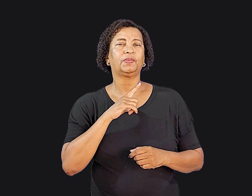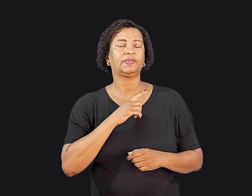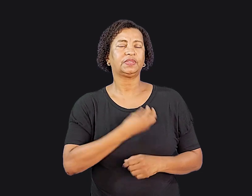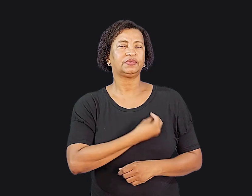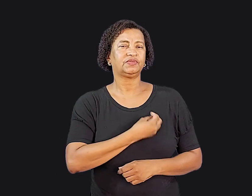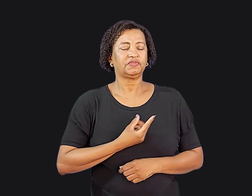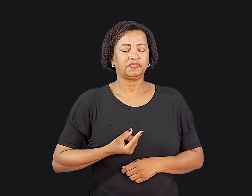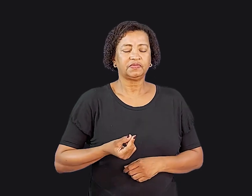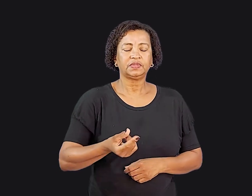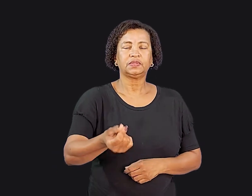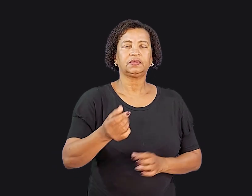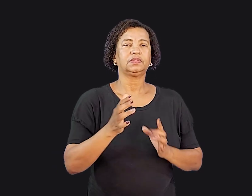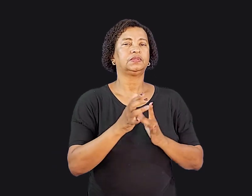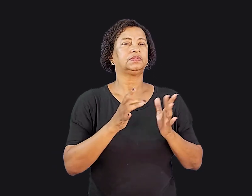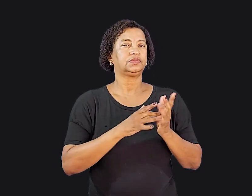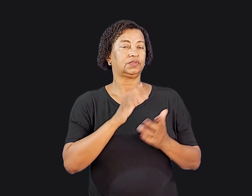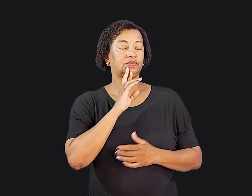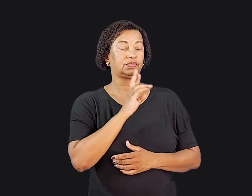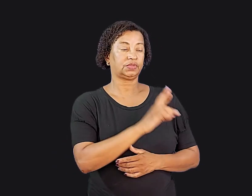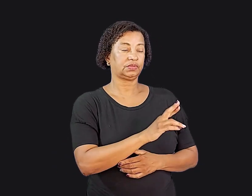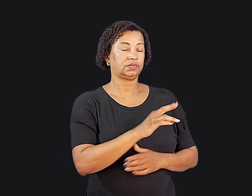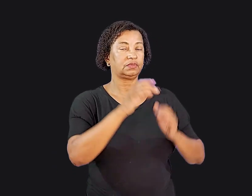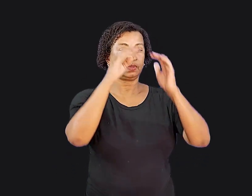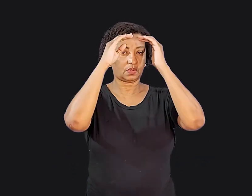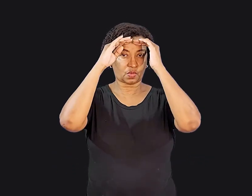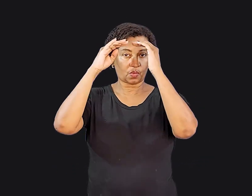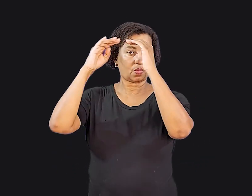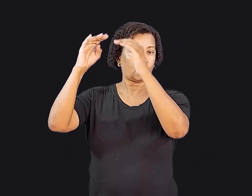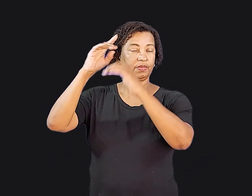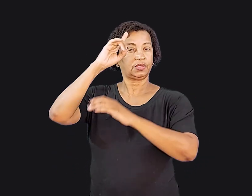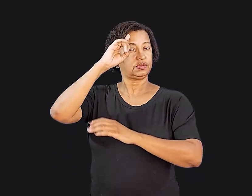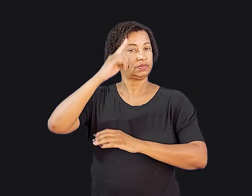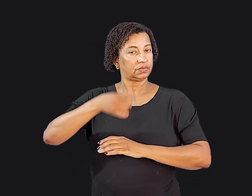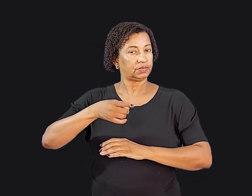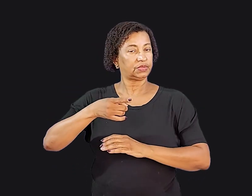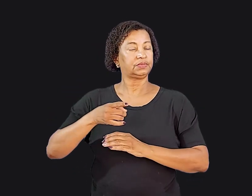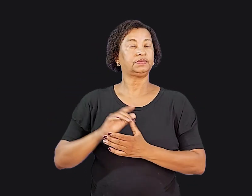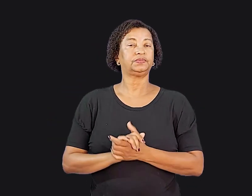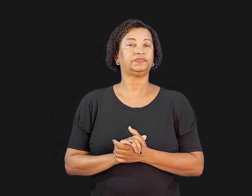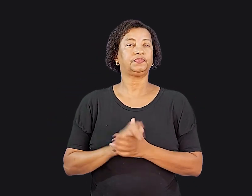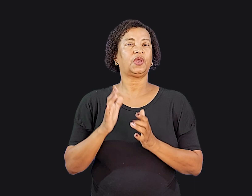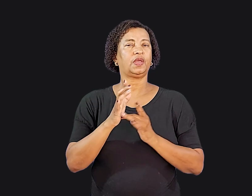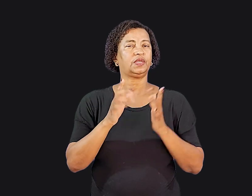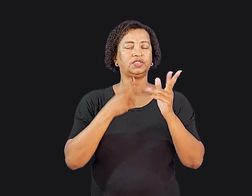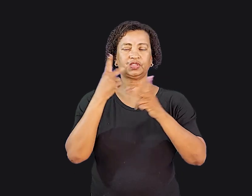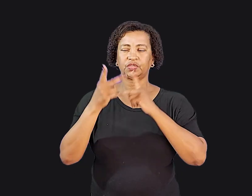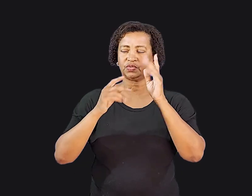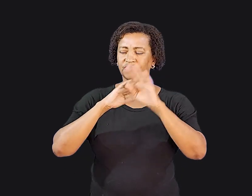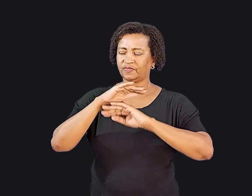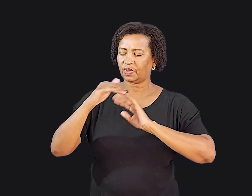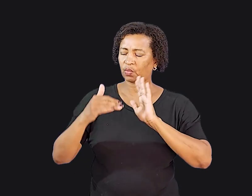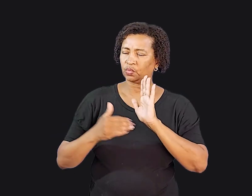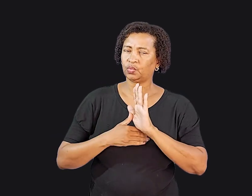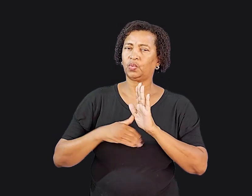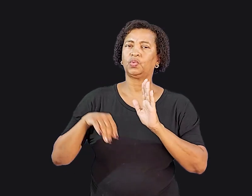vida eterna? Jesus respondeu, obedeça aos mandamentos. E Jesus citou todos os mandamentos que têm a ver com o